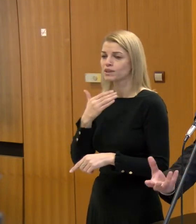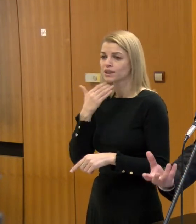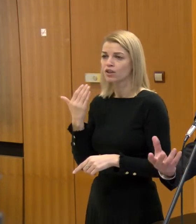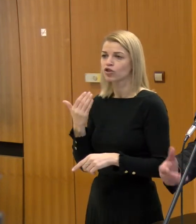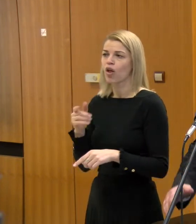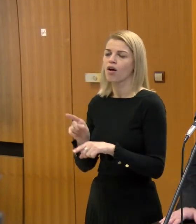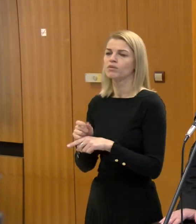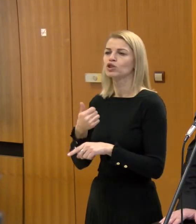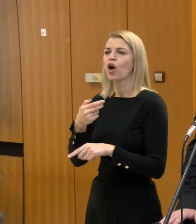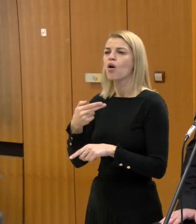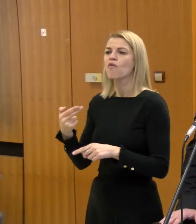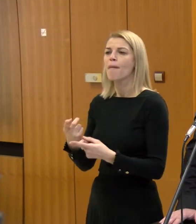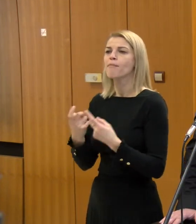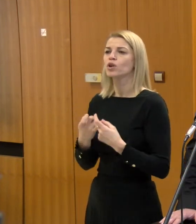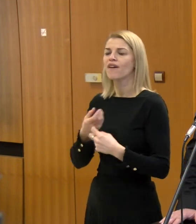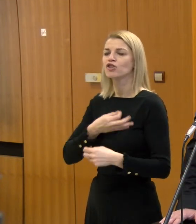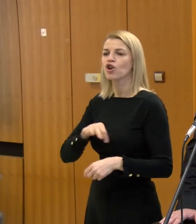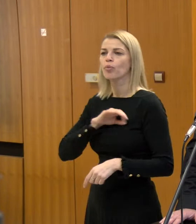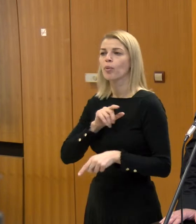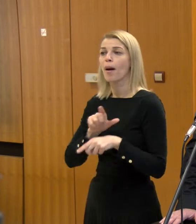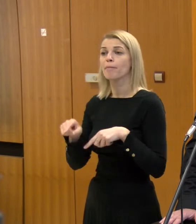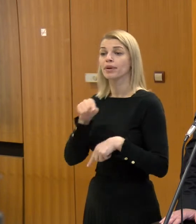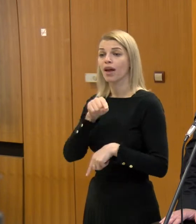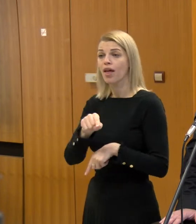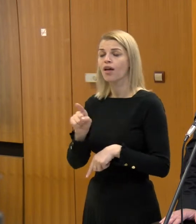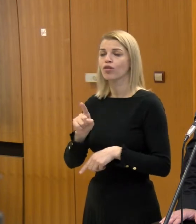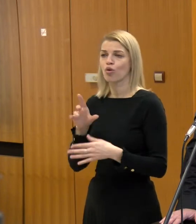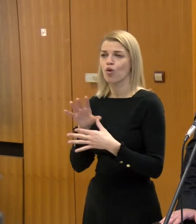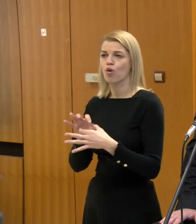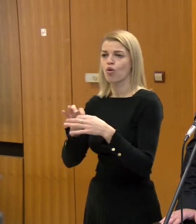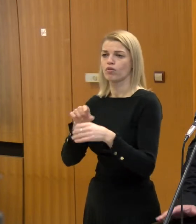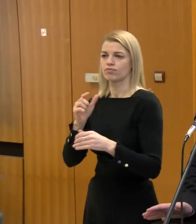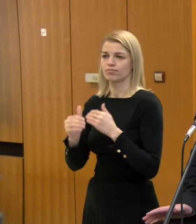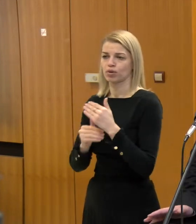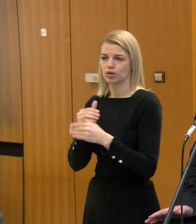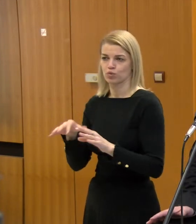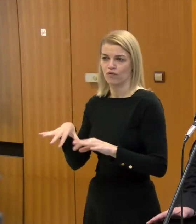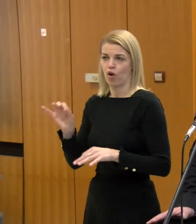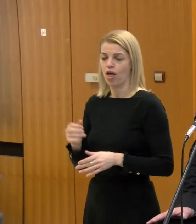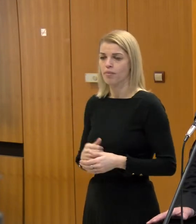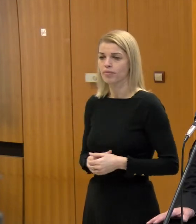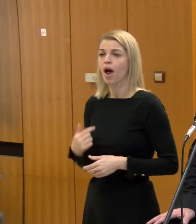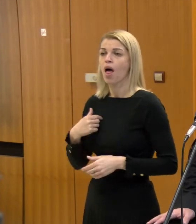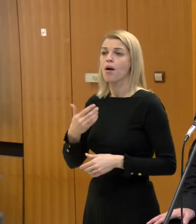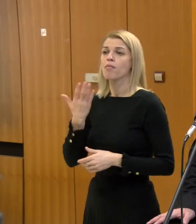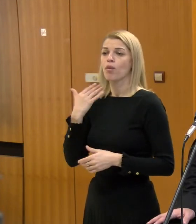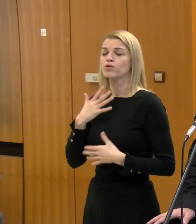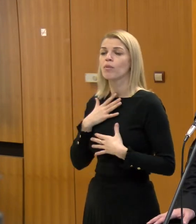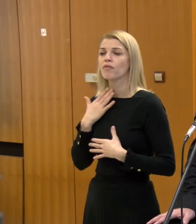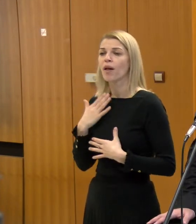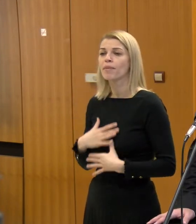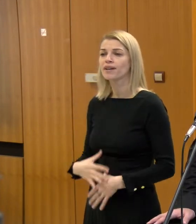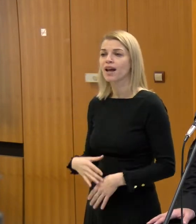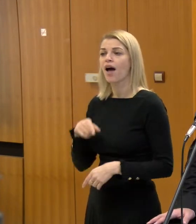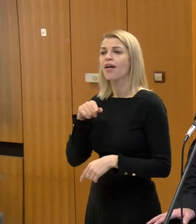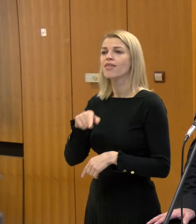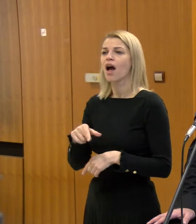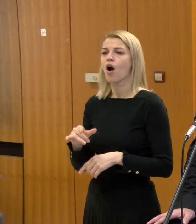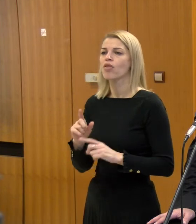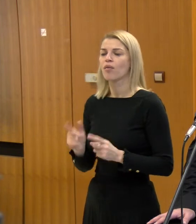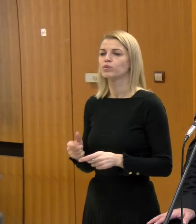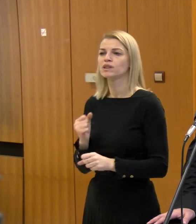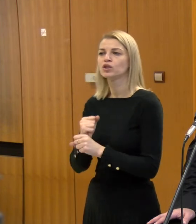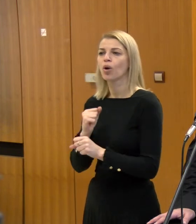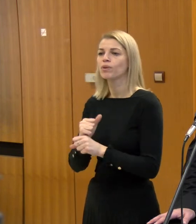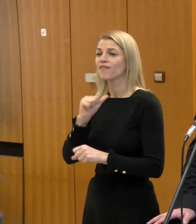nejaká motivačná odmena pre toho, kto sa zapojí do tohto procesu. Ale bol by som veľmi rád, keby sme takéto čosi nemuseli